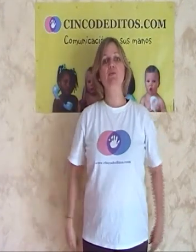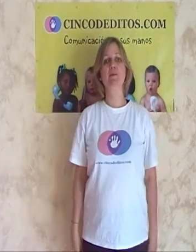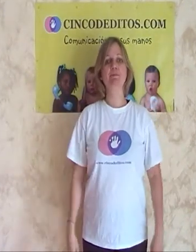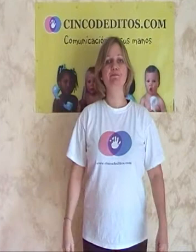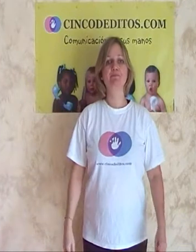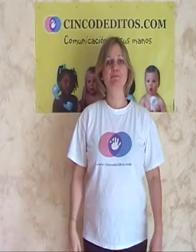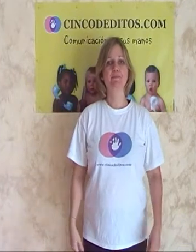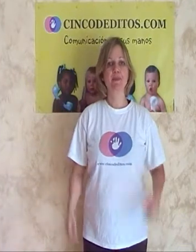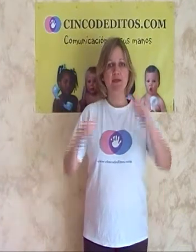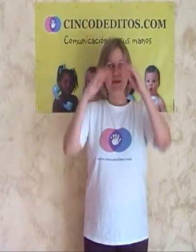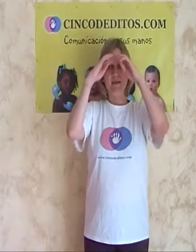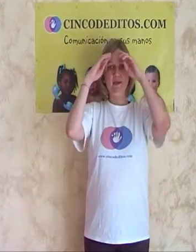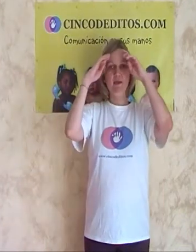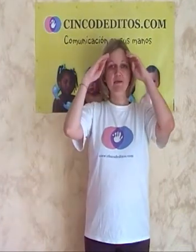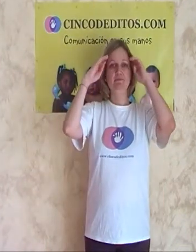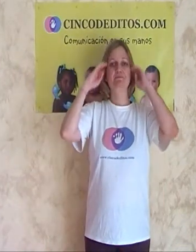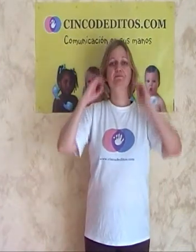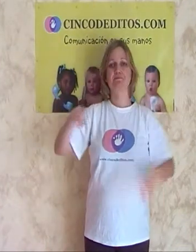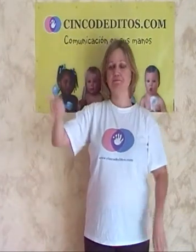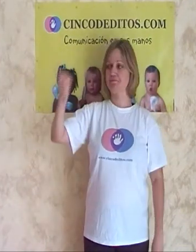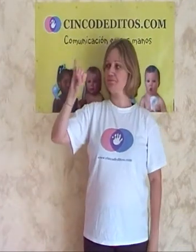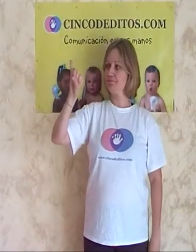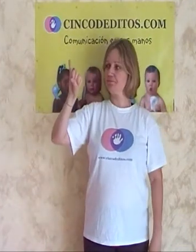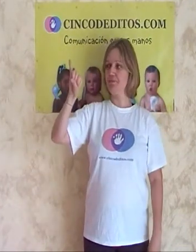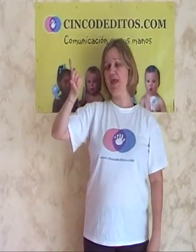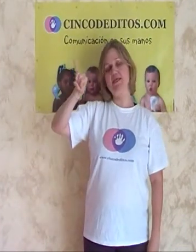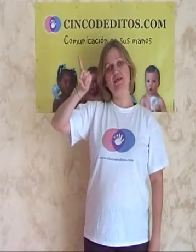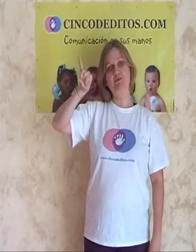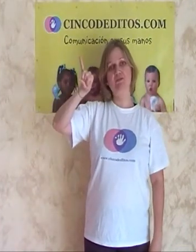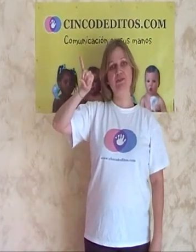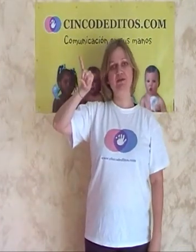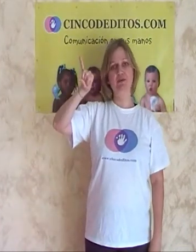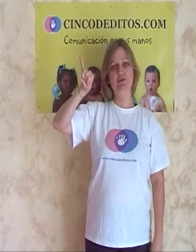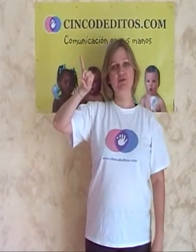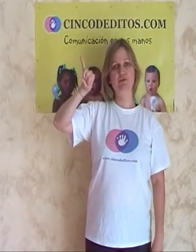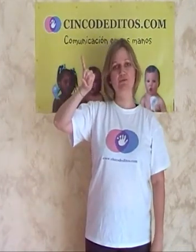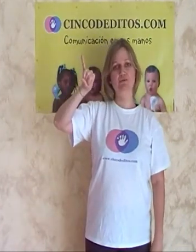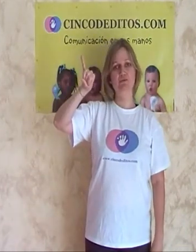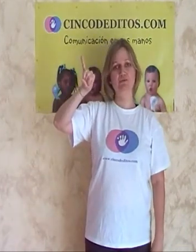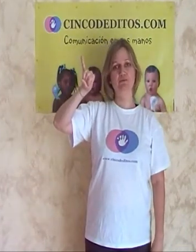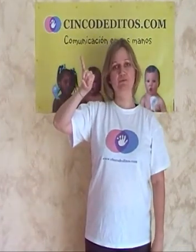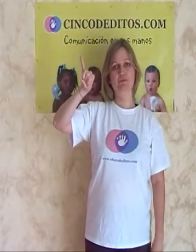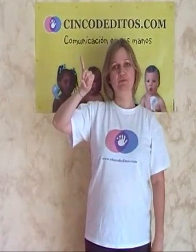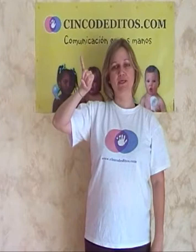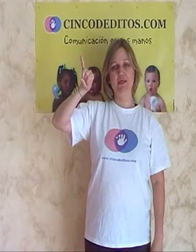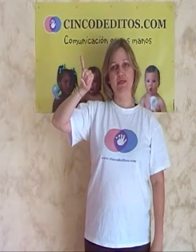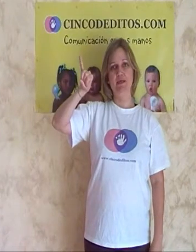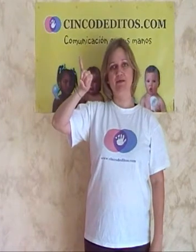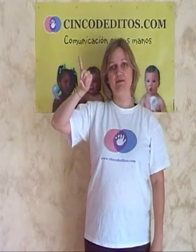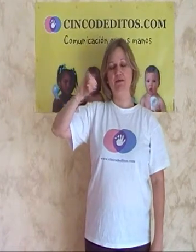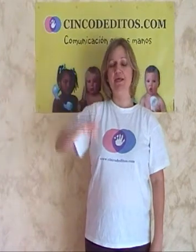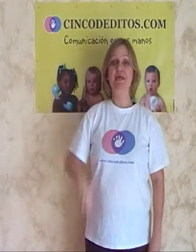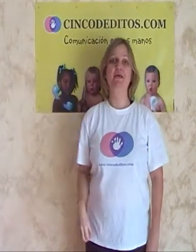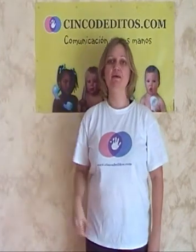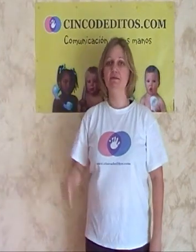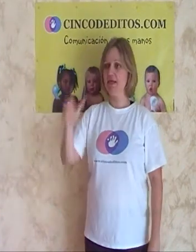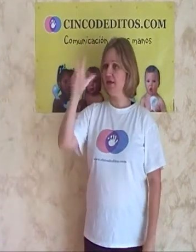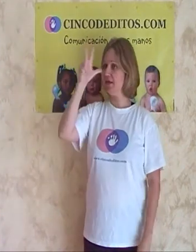Muy bien. I. Así, muy sencillito. I. I de